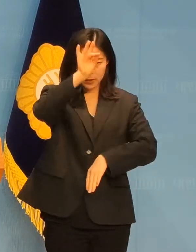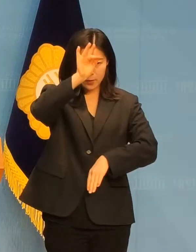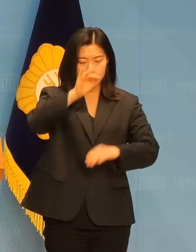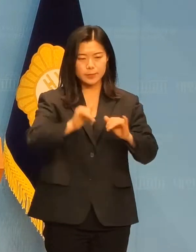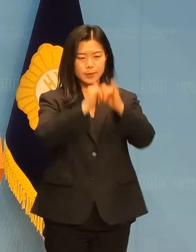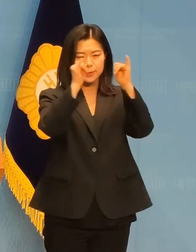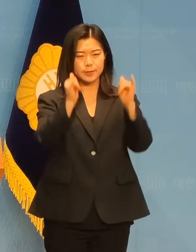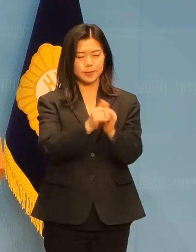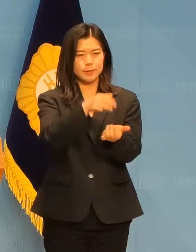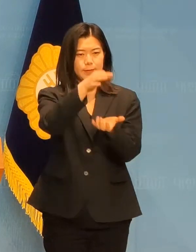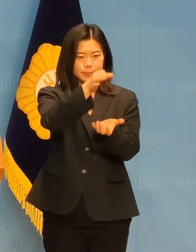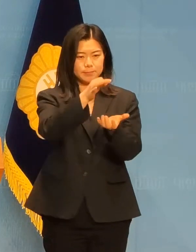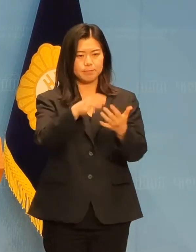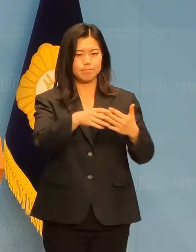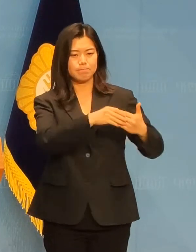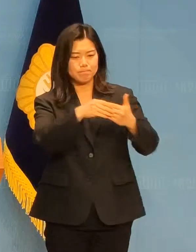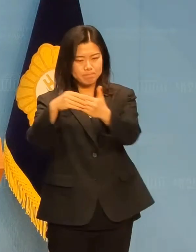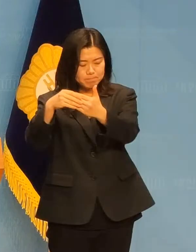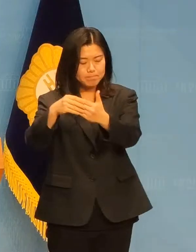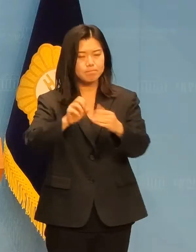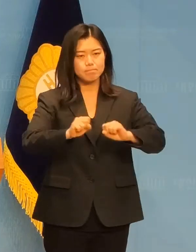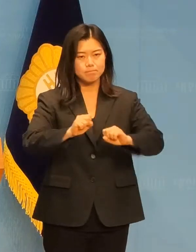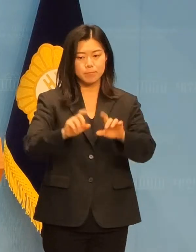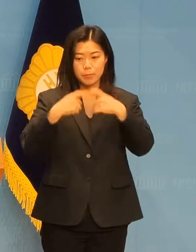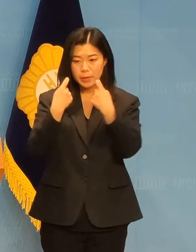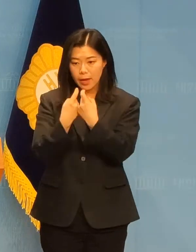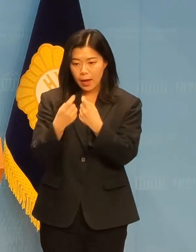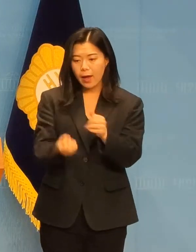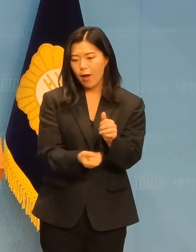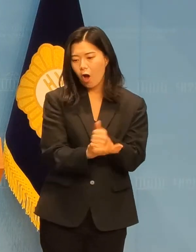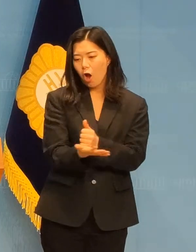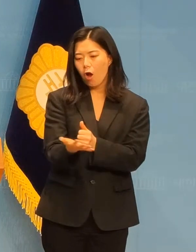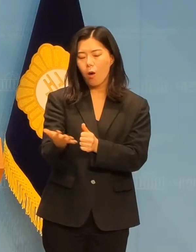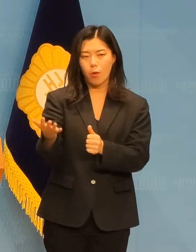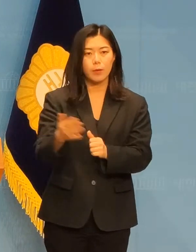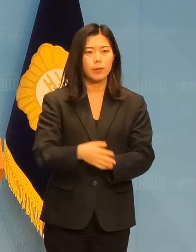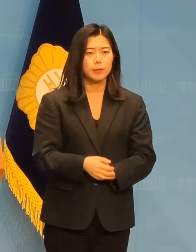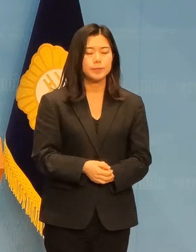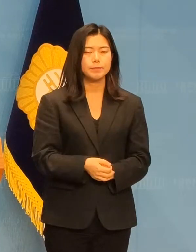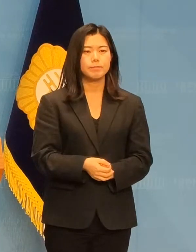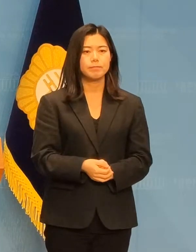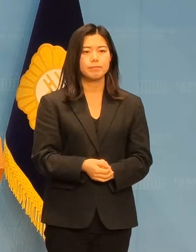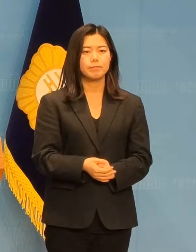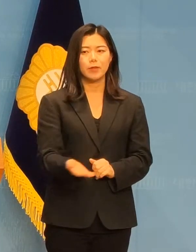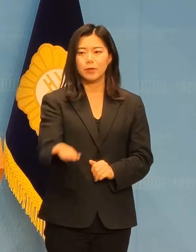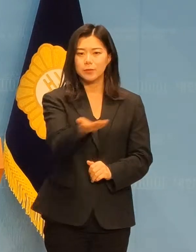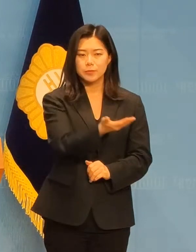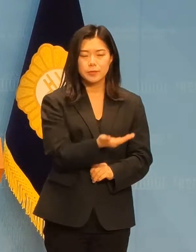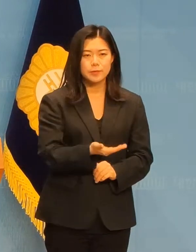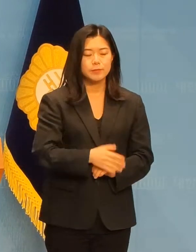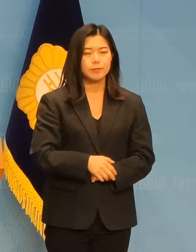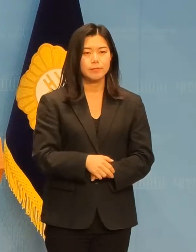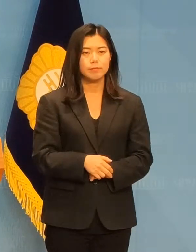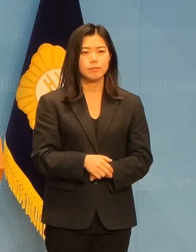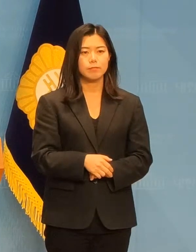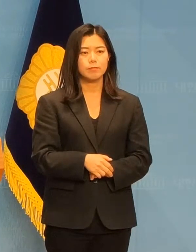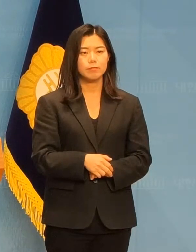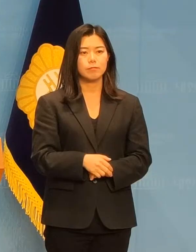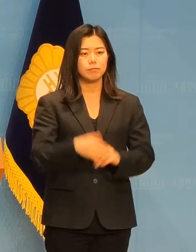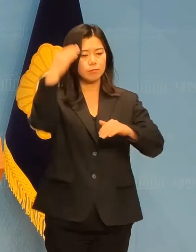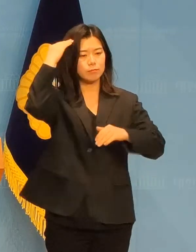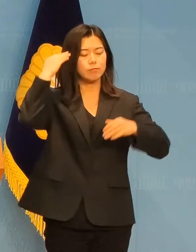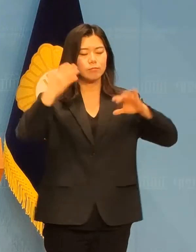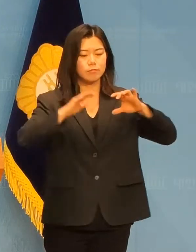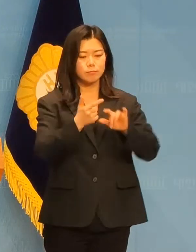가치를 창출하고 선도해서 민간의 그 온기가 전파하도록 하자는 것입니다. 많은 기자님들께서 아시겠지만 대한민국의